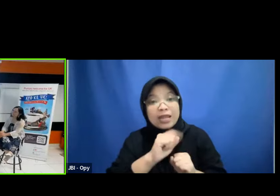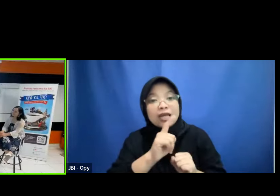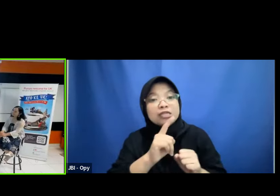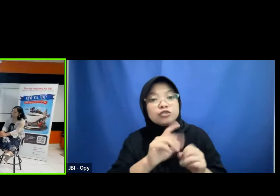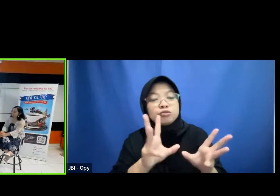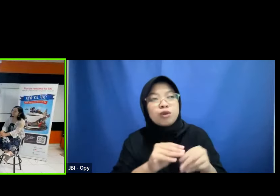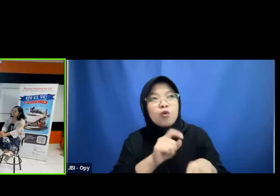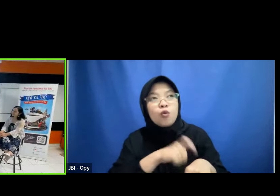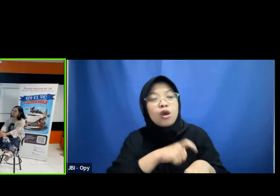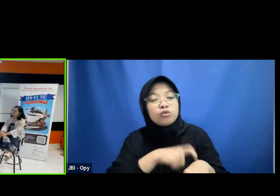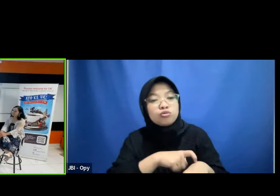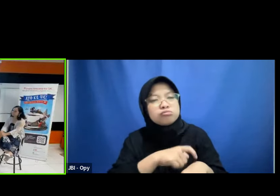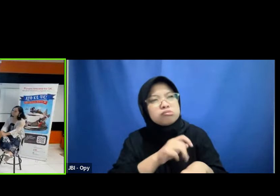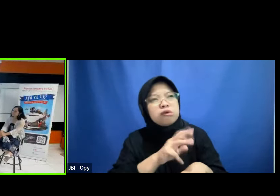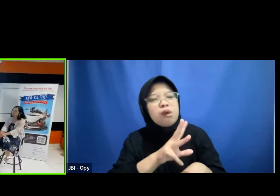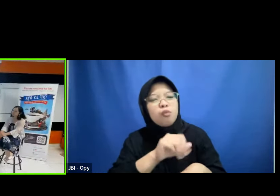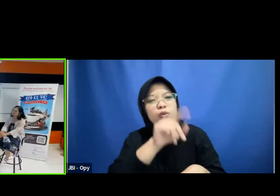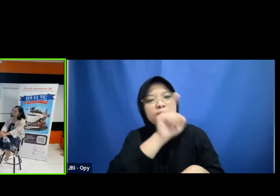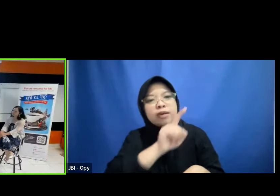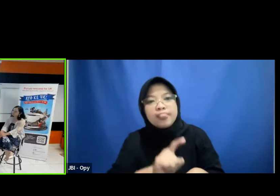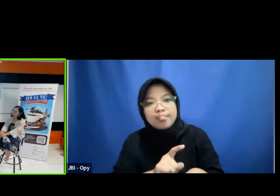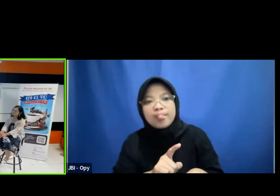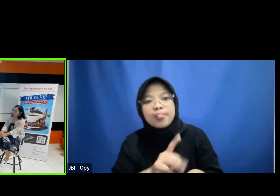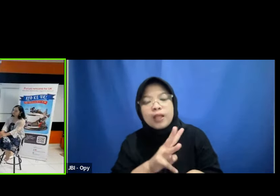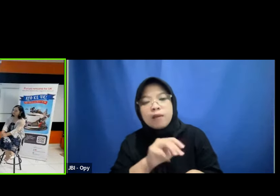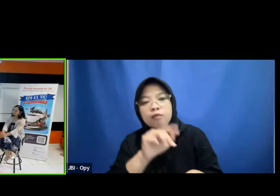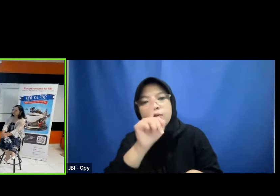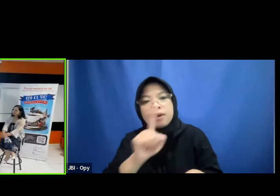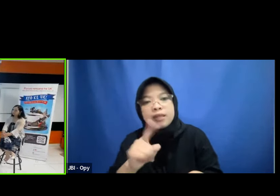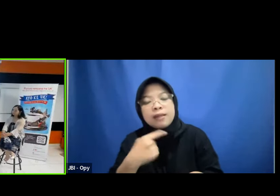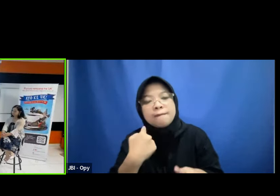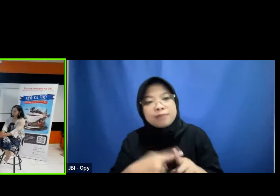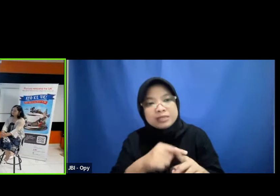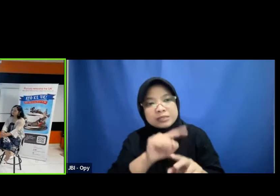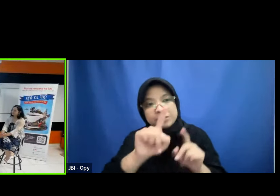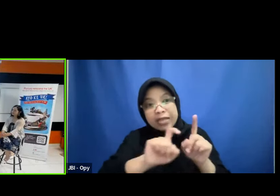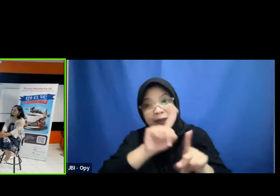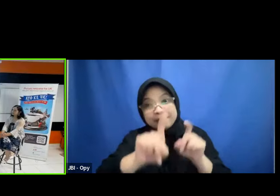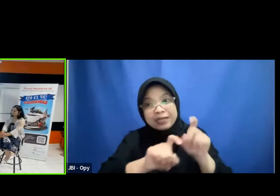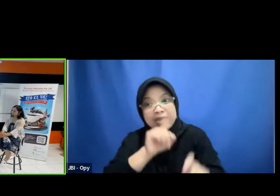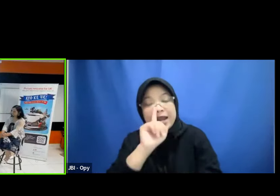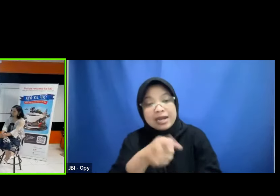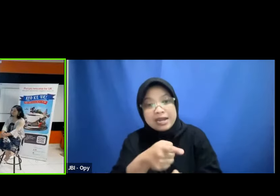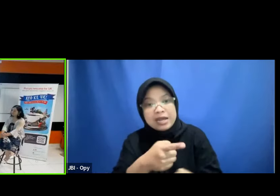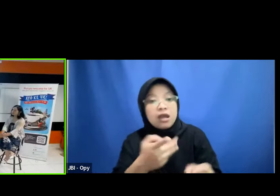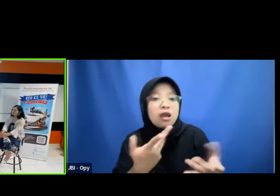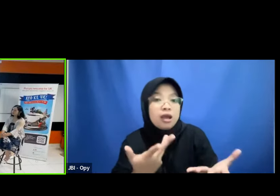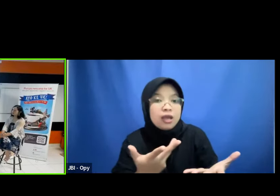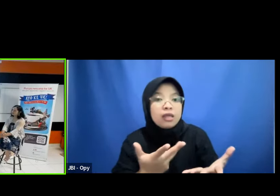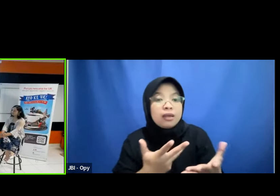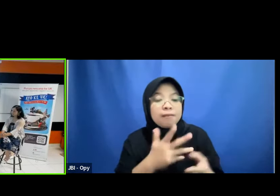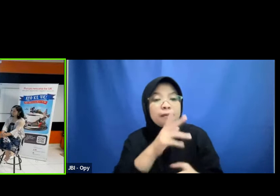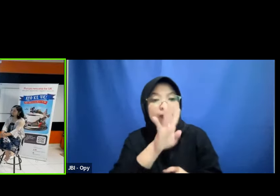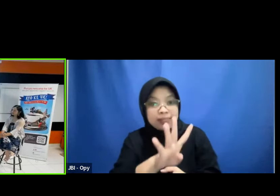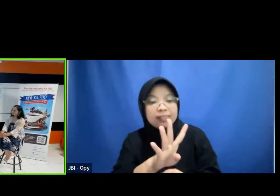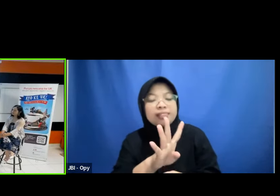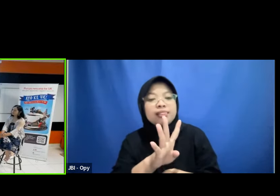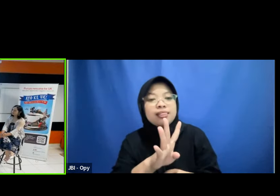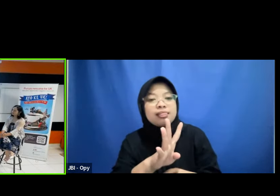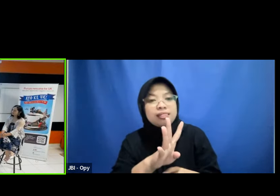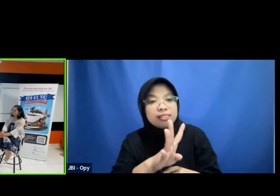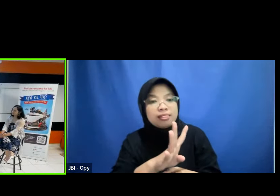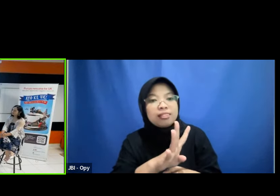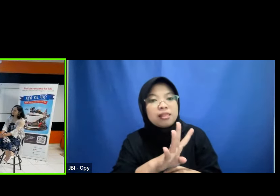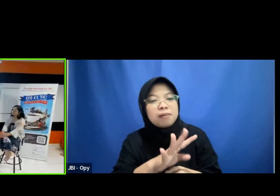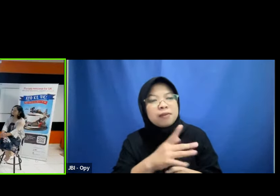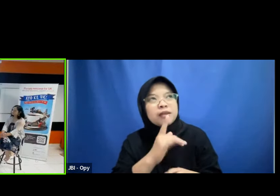30 menit dan akan ada eh beberapa pertanyaan dan pastinya ya ada empat SII tersebutlah yang yang akan